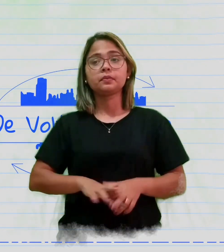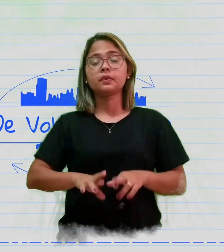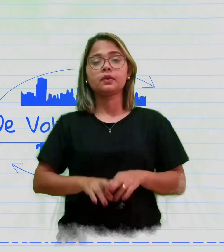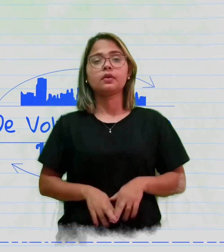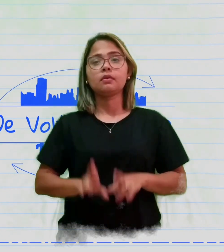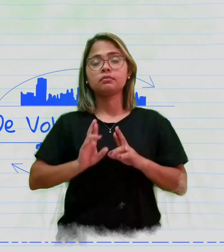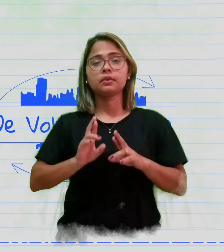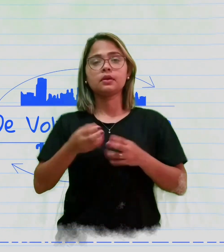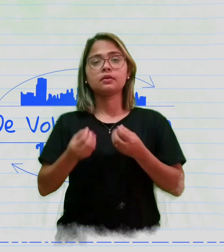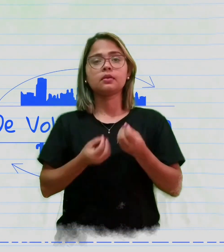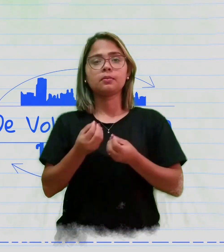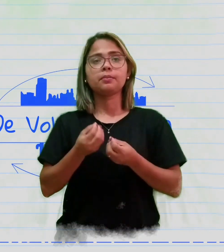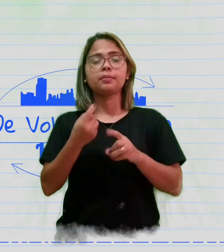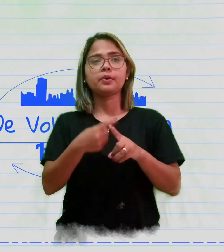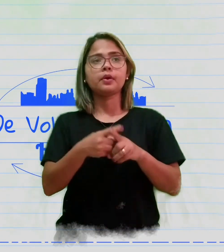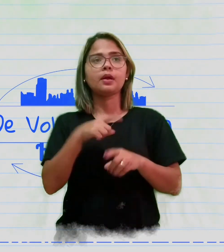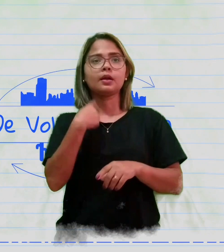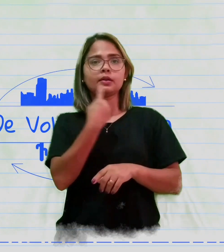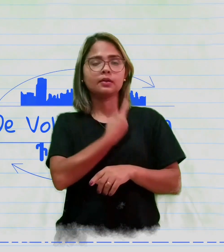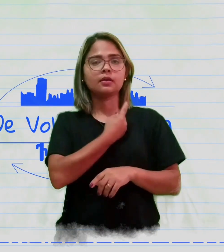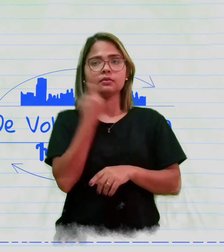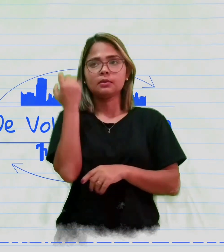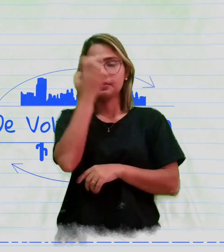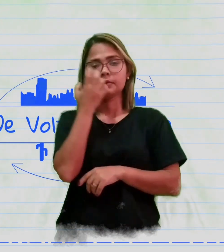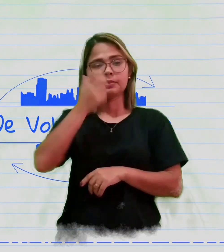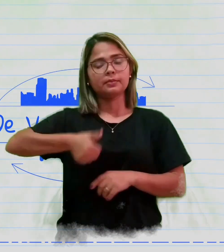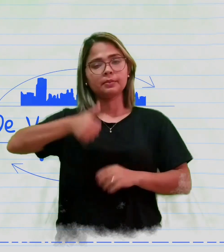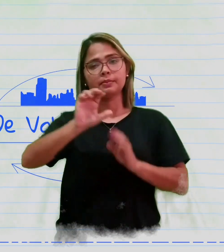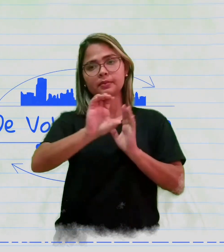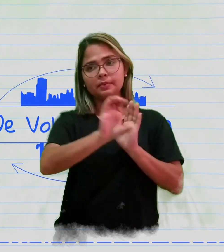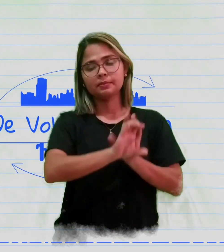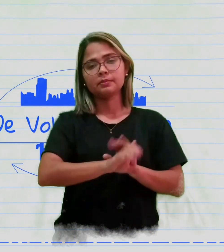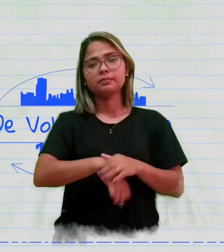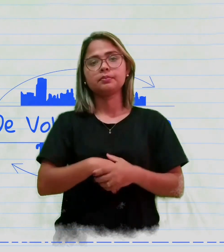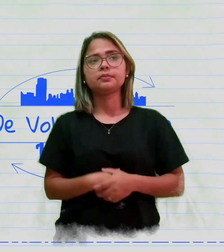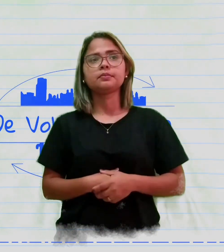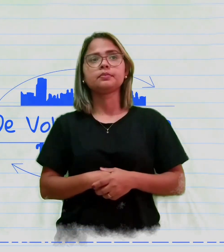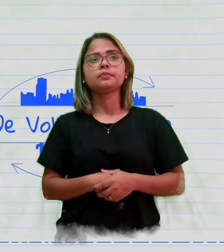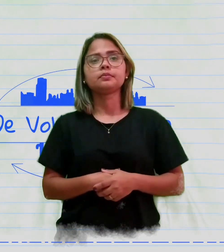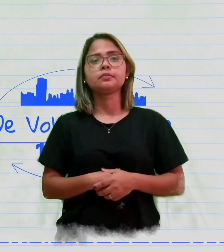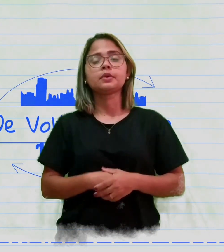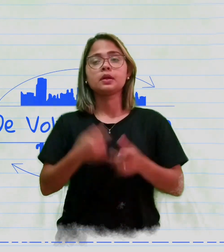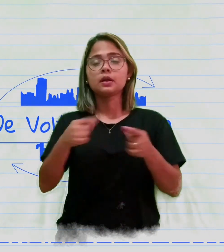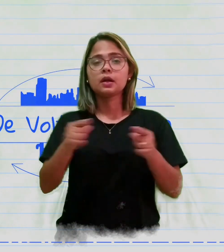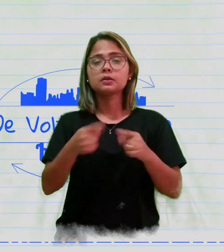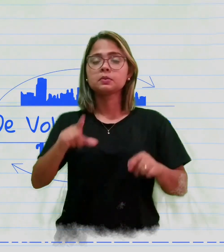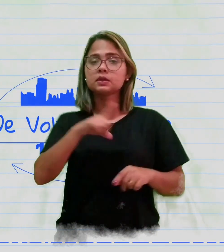com um recado. Quando chega em Sambinha, que tem a volta, é aquela sonoridade de estou bad porque eu estou in love,